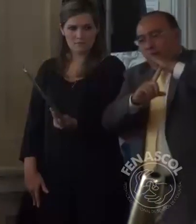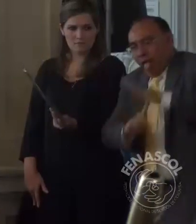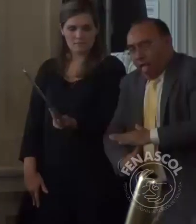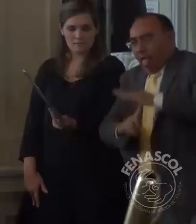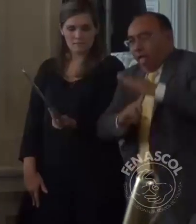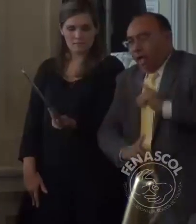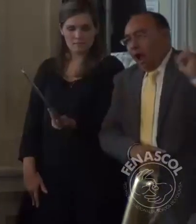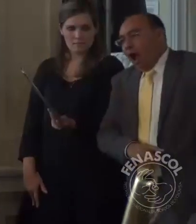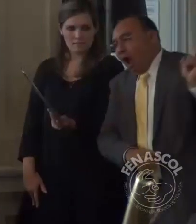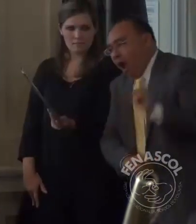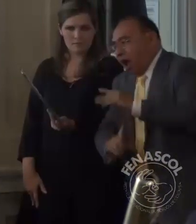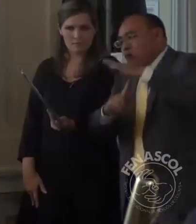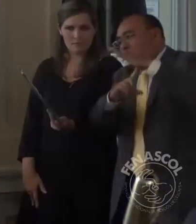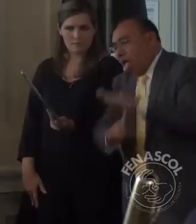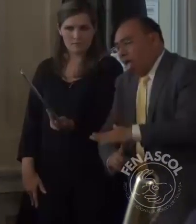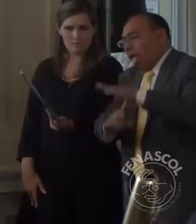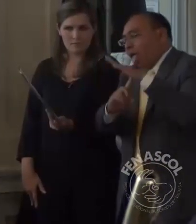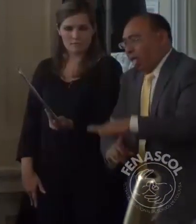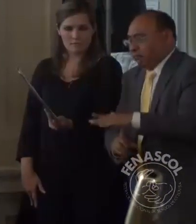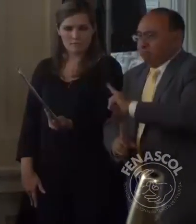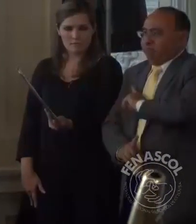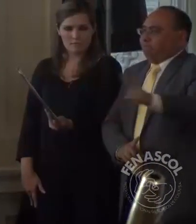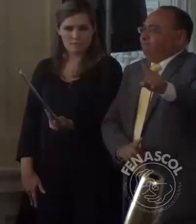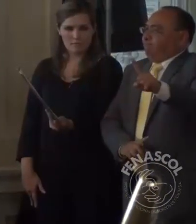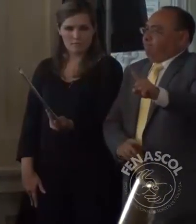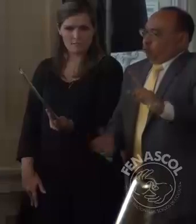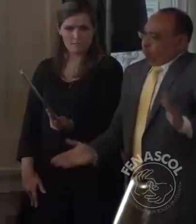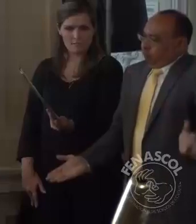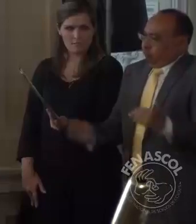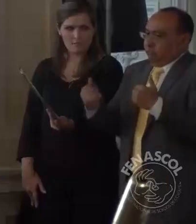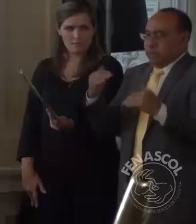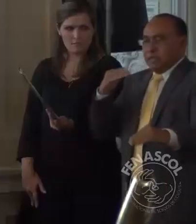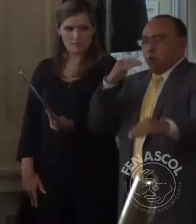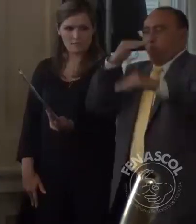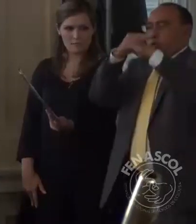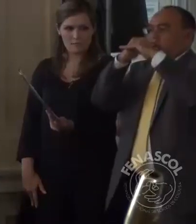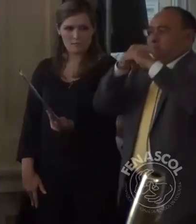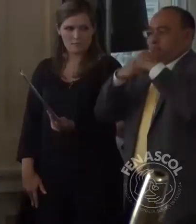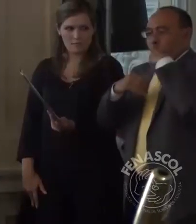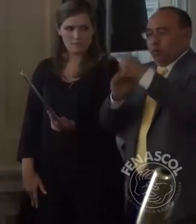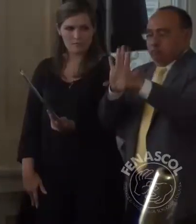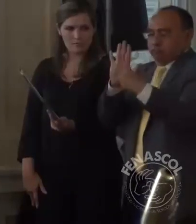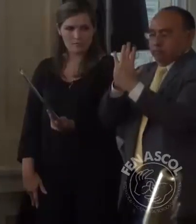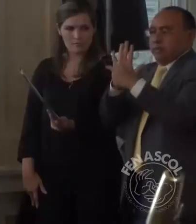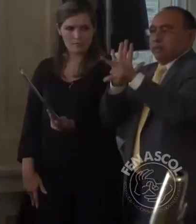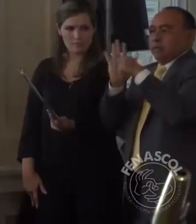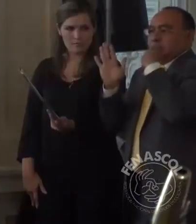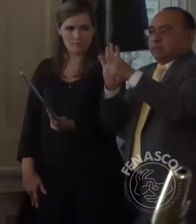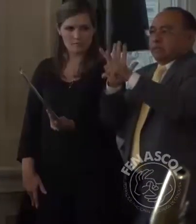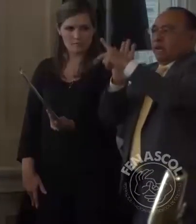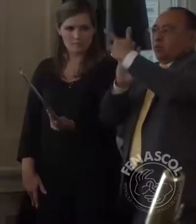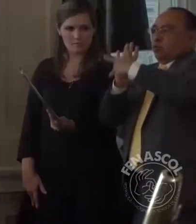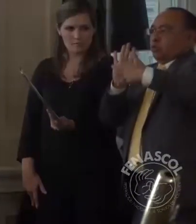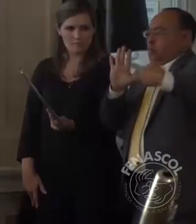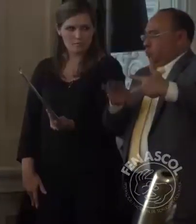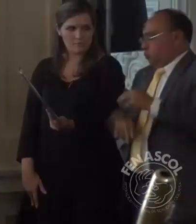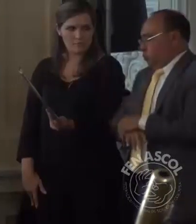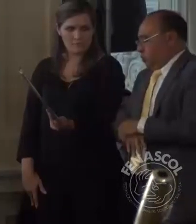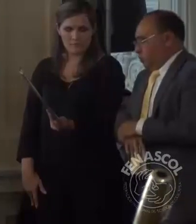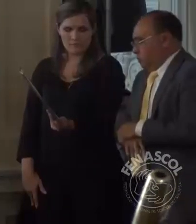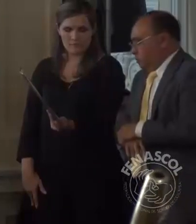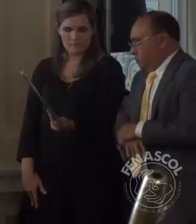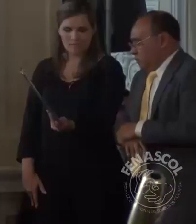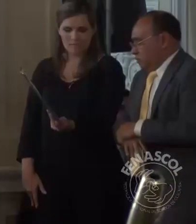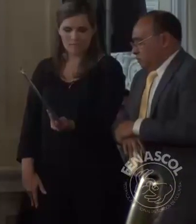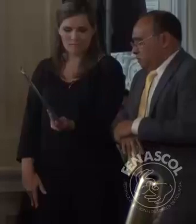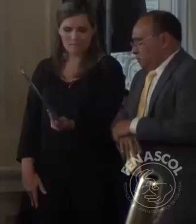importante para nosotros, quienes hemos venido trabajando, pero que hemos encontrado tantas dificultades y